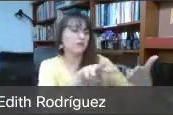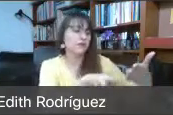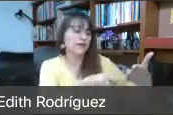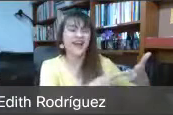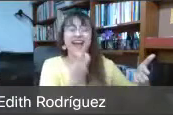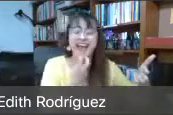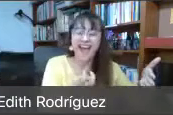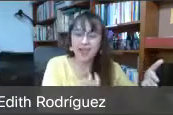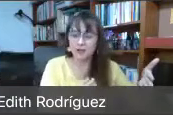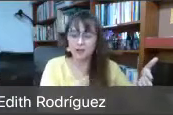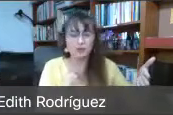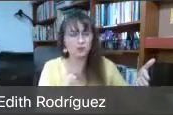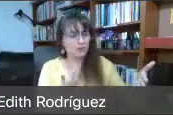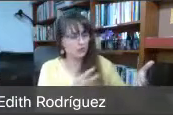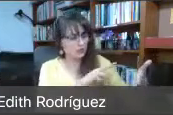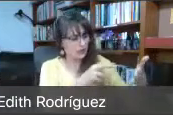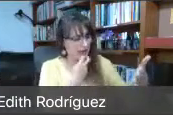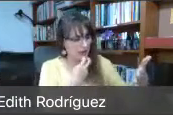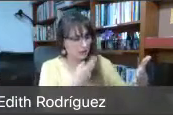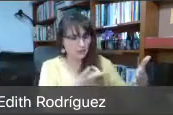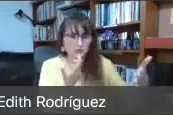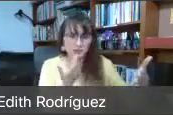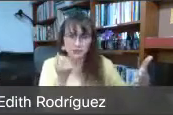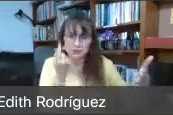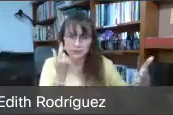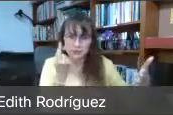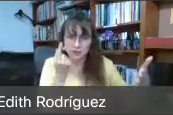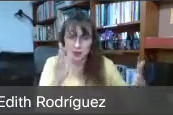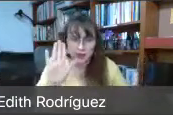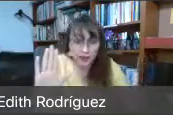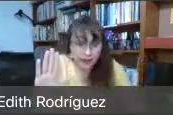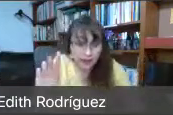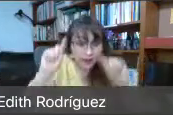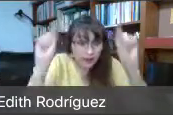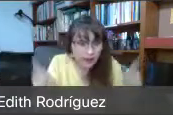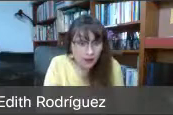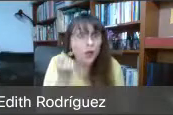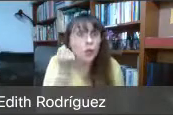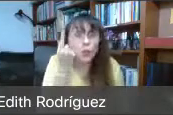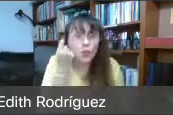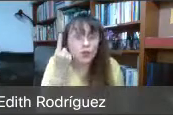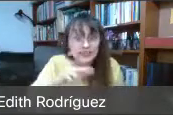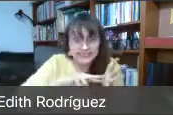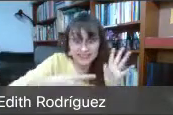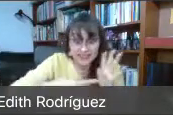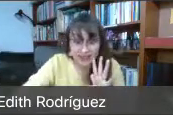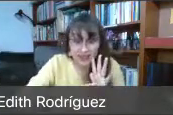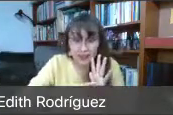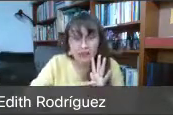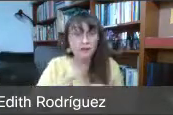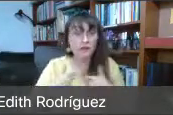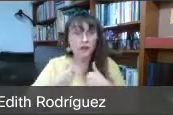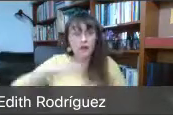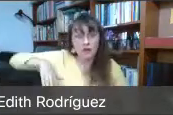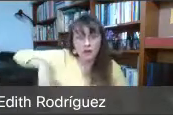humor. Si bien la literatura viene desde el español y hay que leer, no siempre